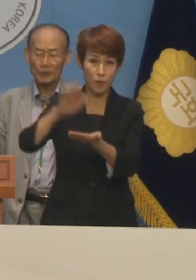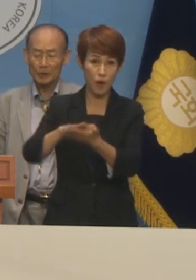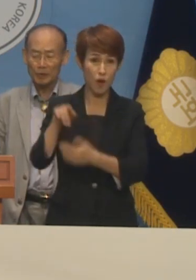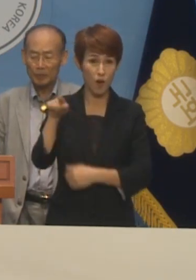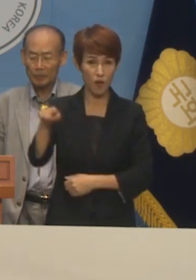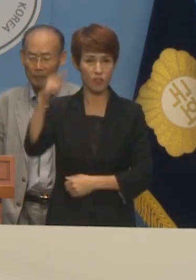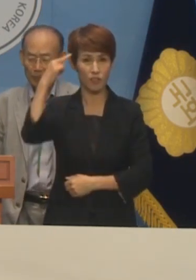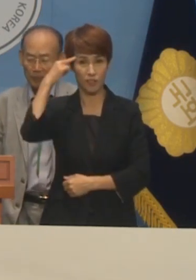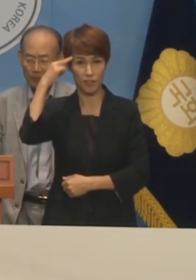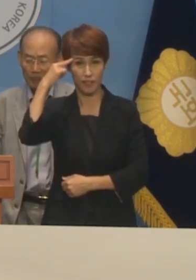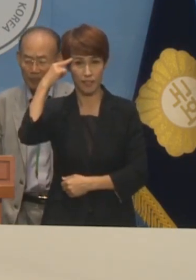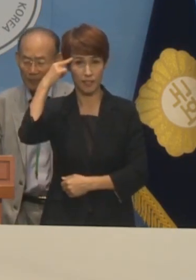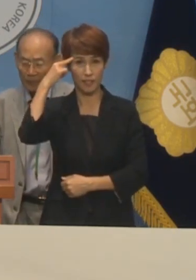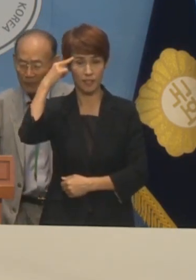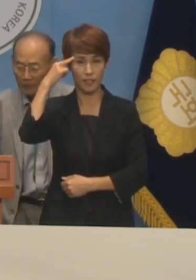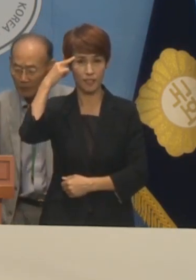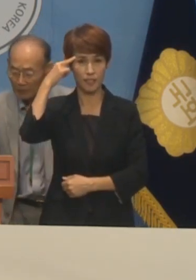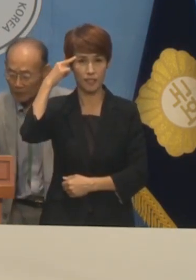새로운